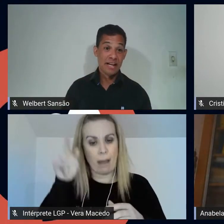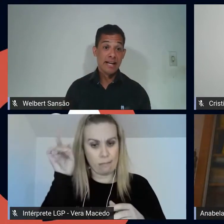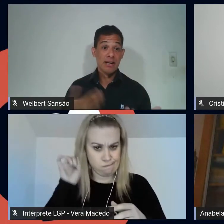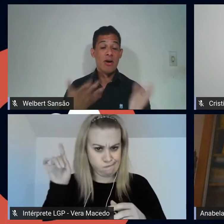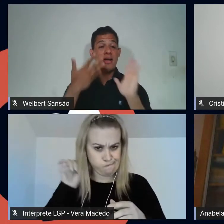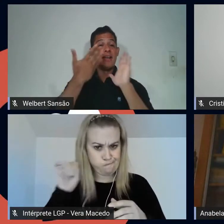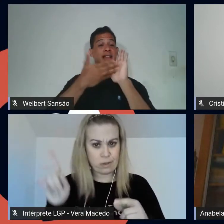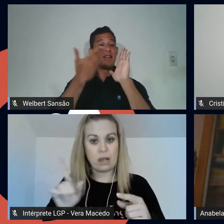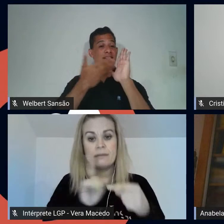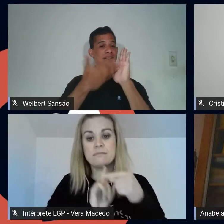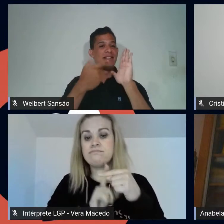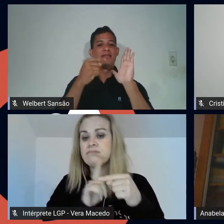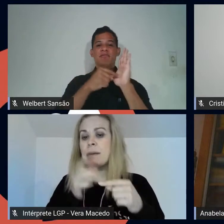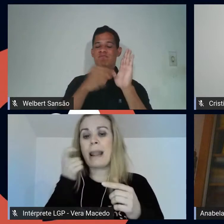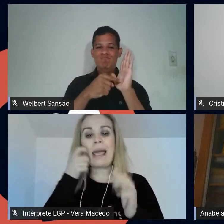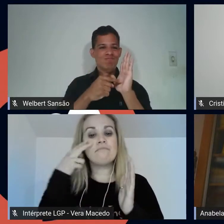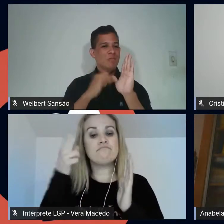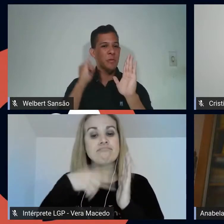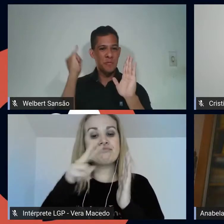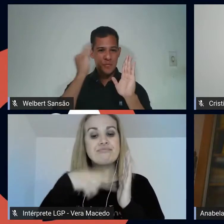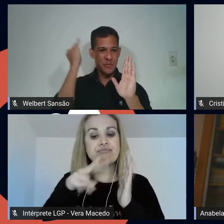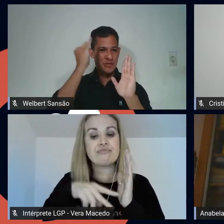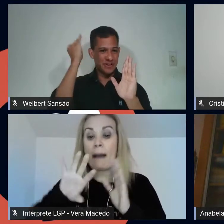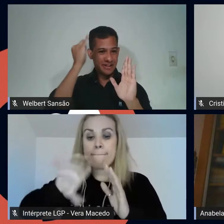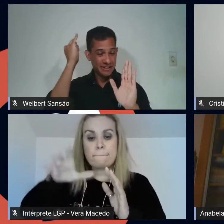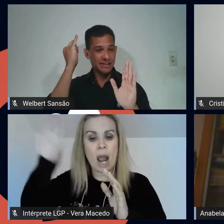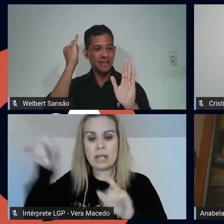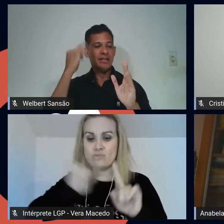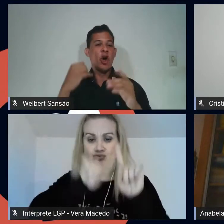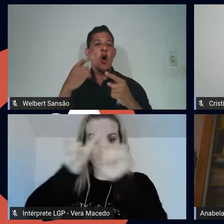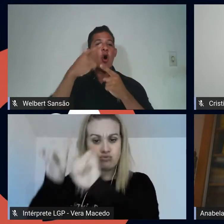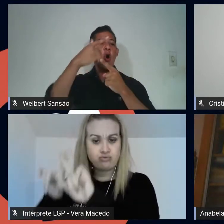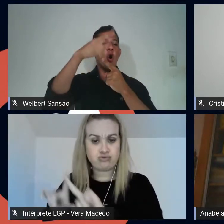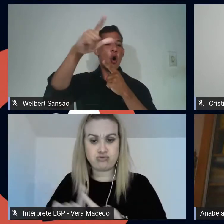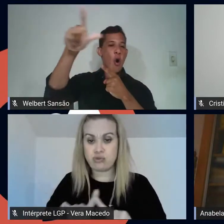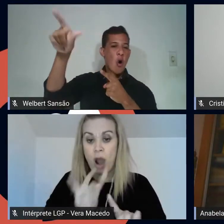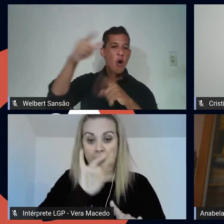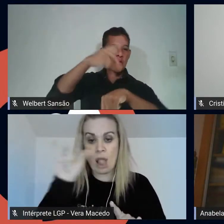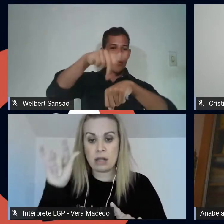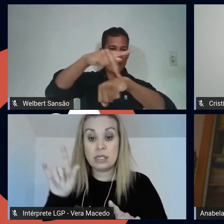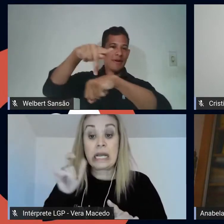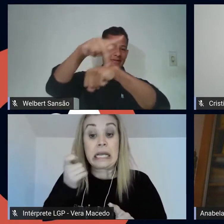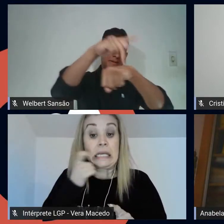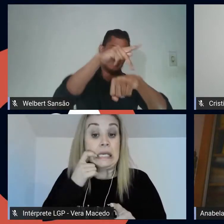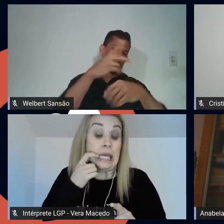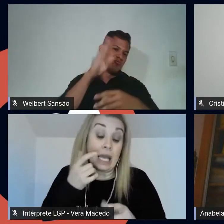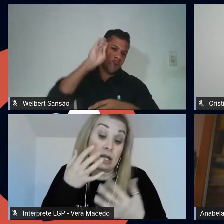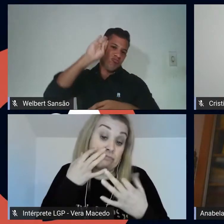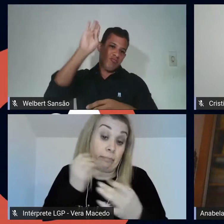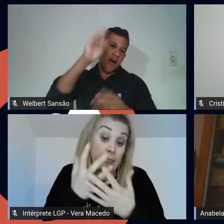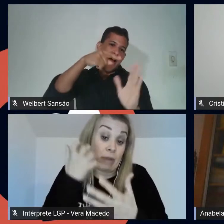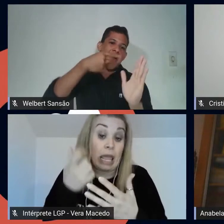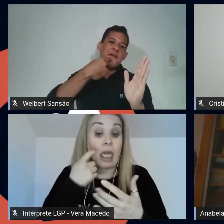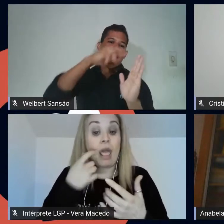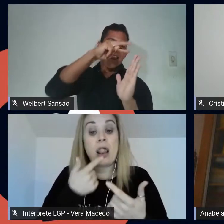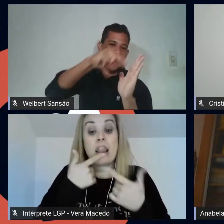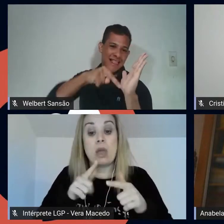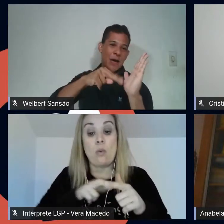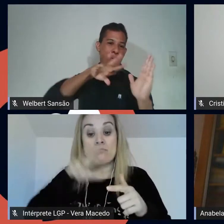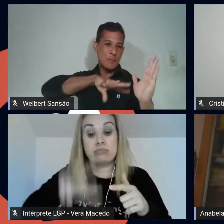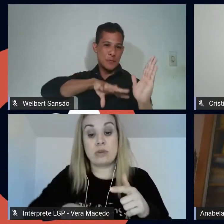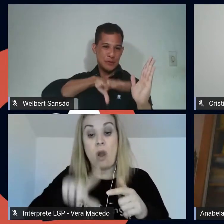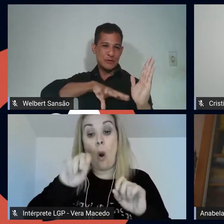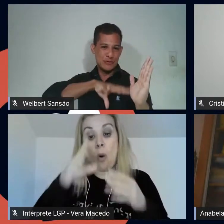útil para leitores em outros países, nomeadamente os que se expressam em português ou que